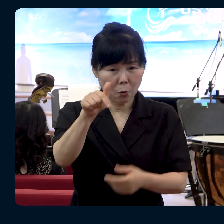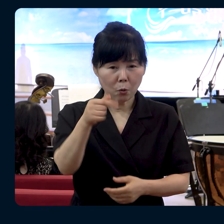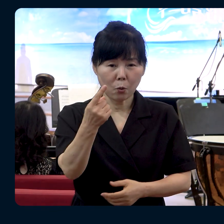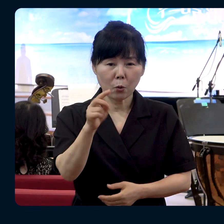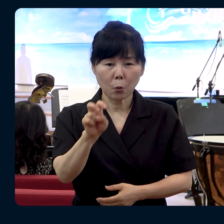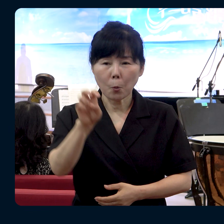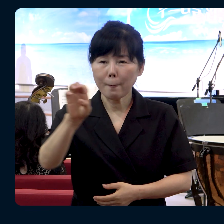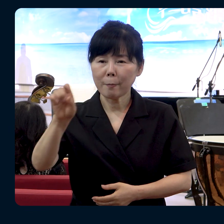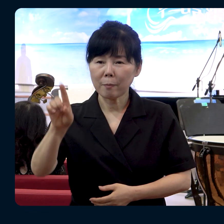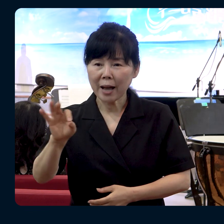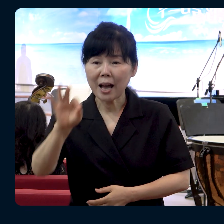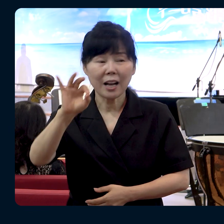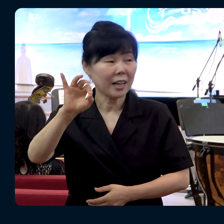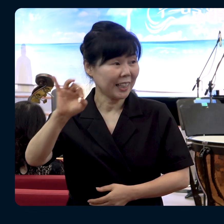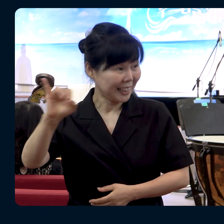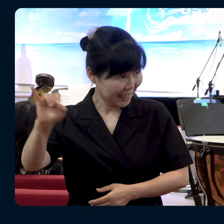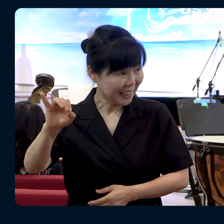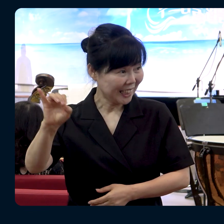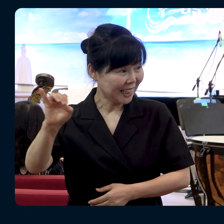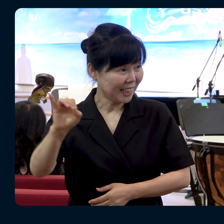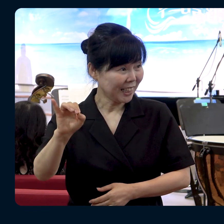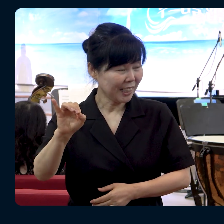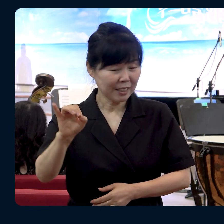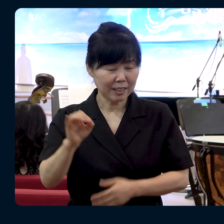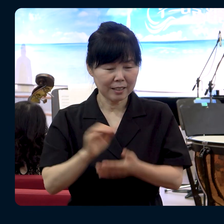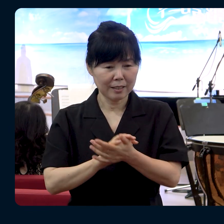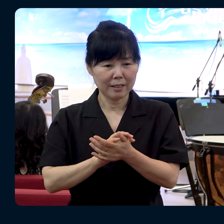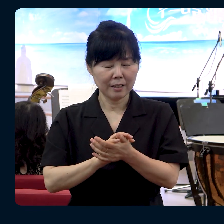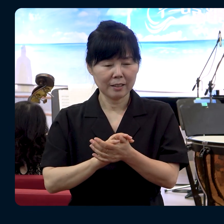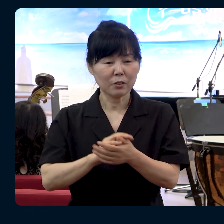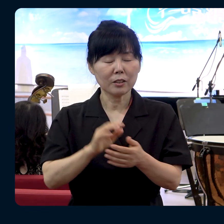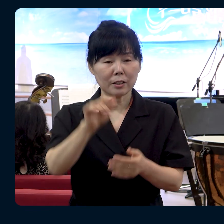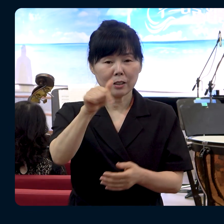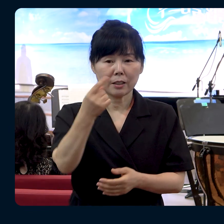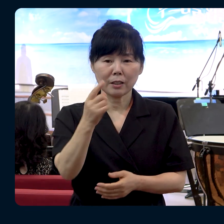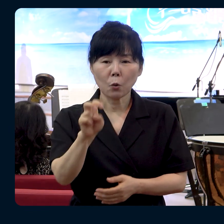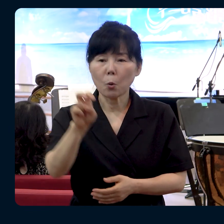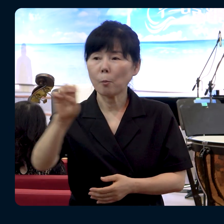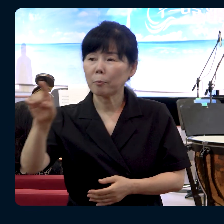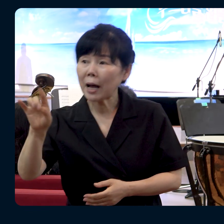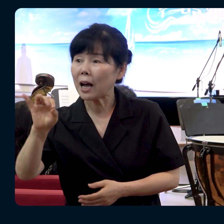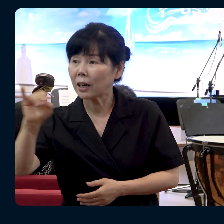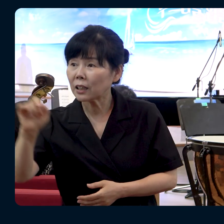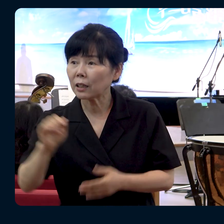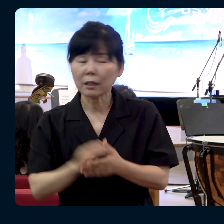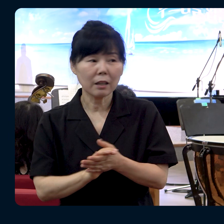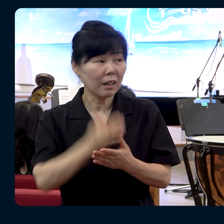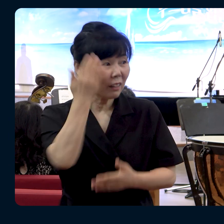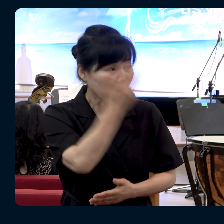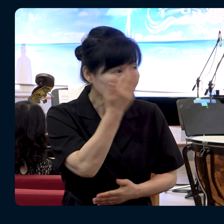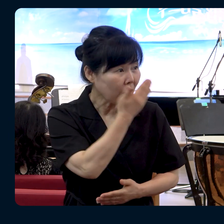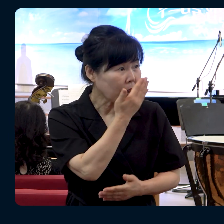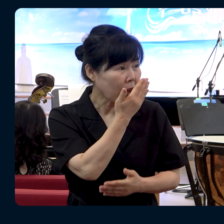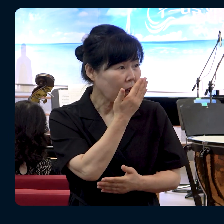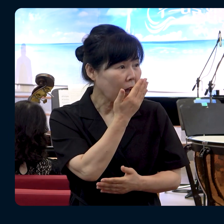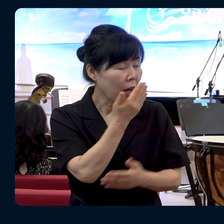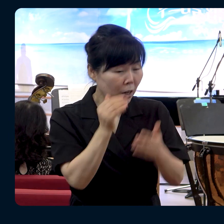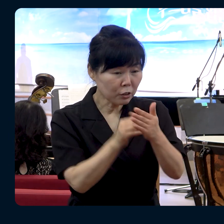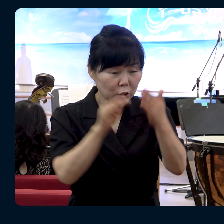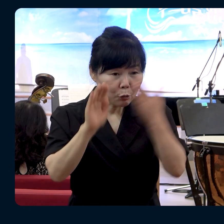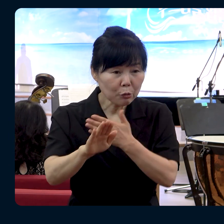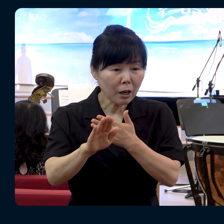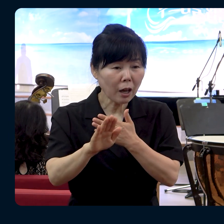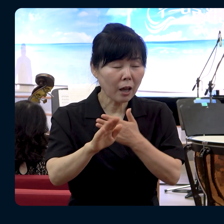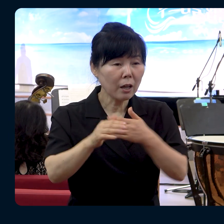벽지로 붙인다고 그 곰팡이가 사라지지 않습니다. 다시 일어나는 거죠. 그 곰팡이를 없애려면 벽을